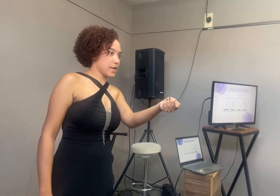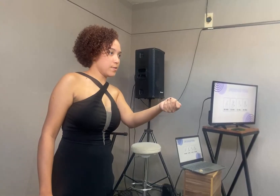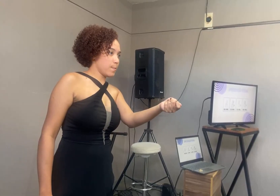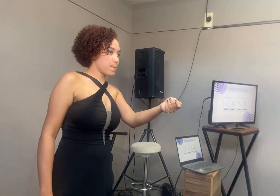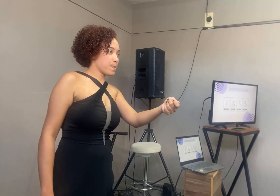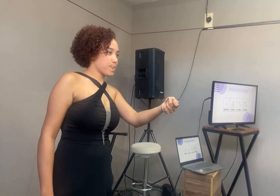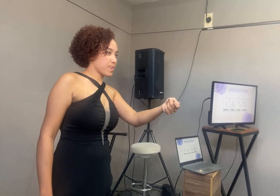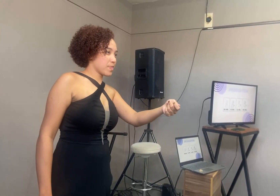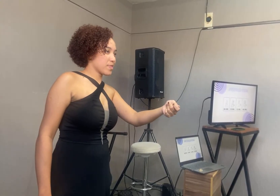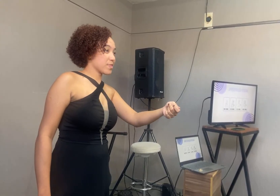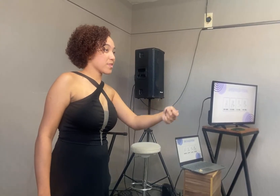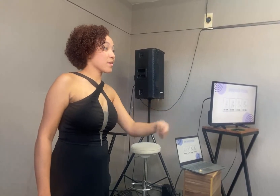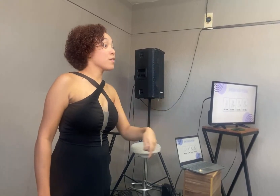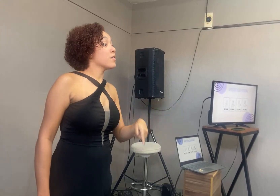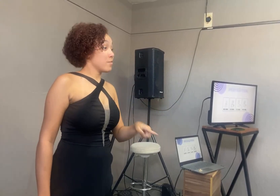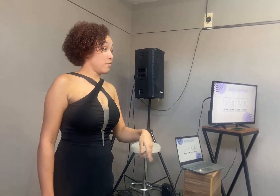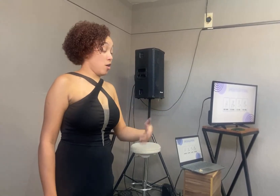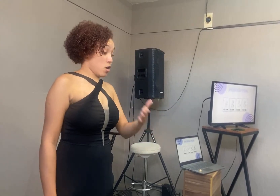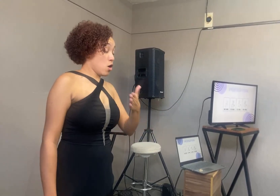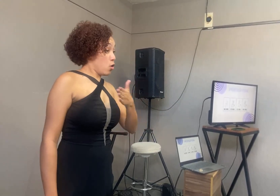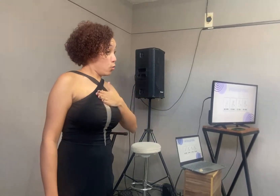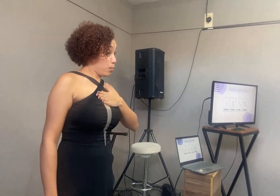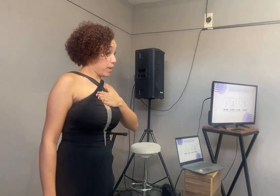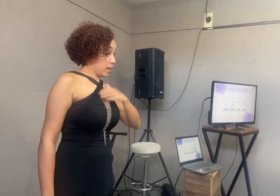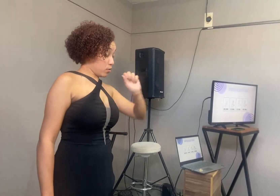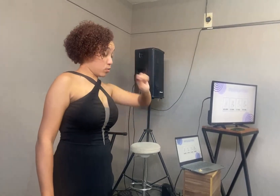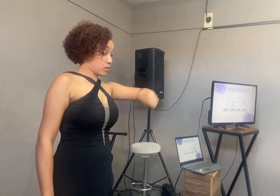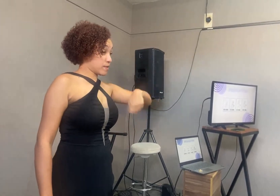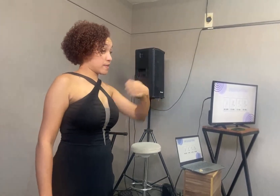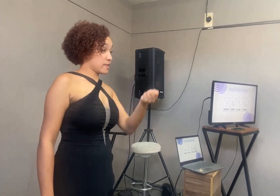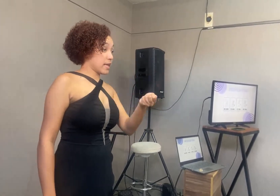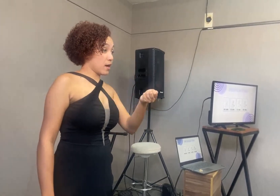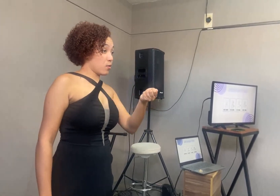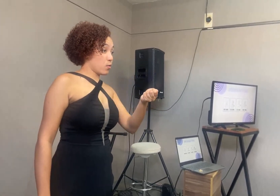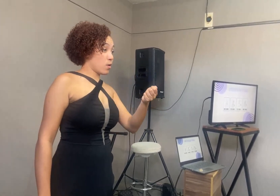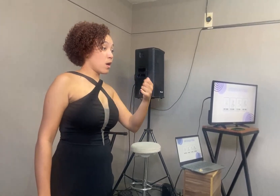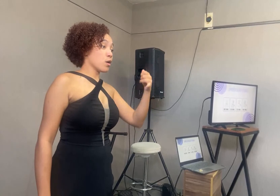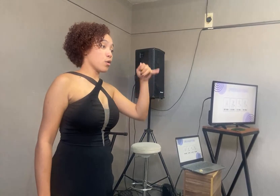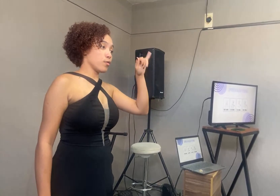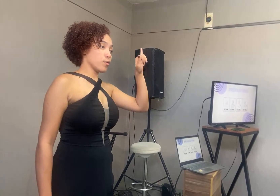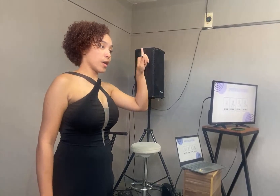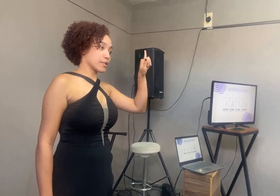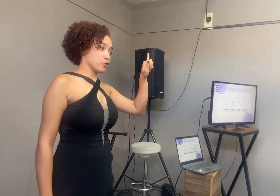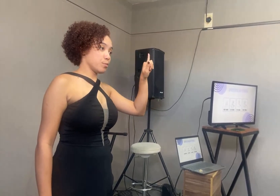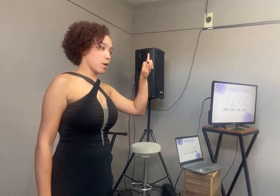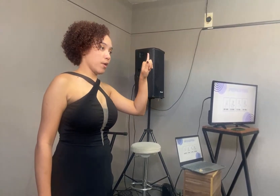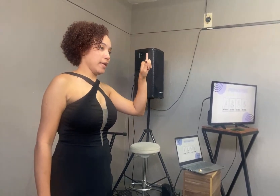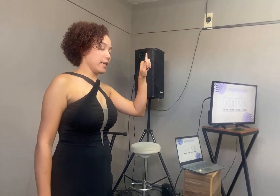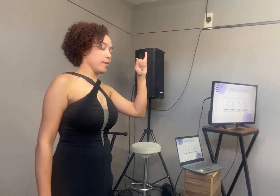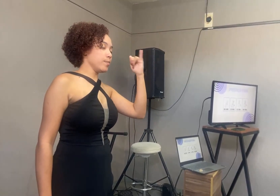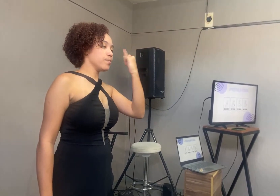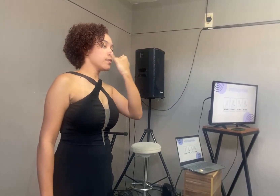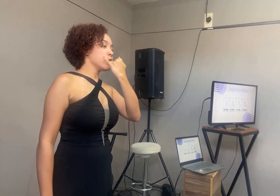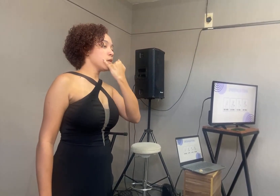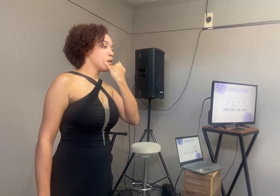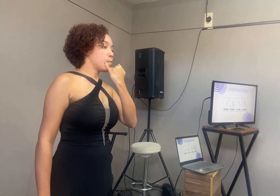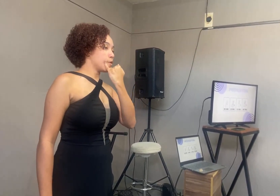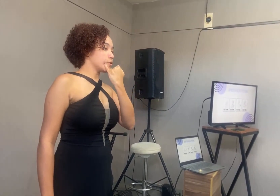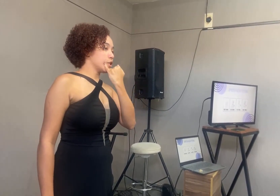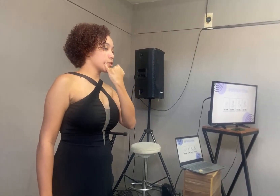Certo? Qual? O meu sinal, configuração de mão em I, pontos de